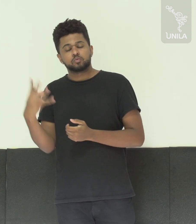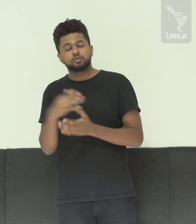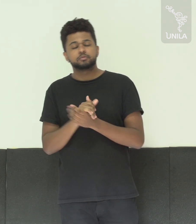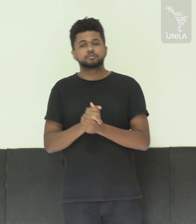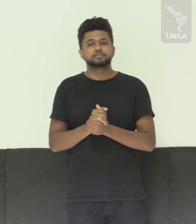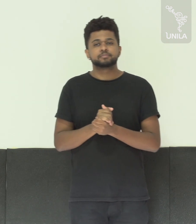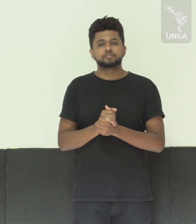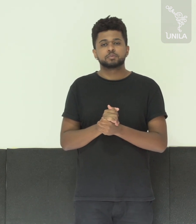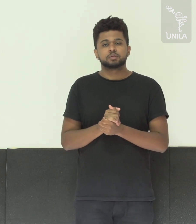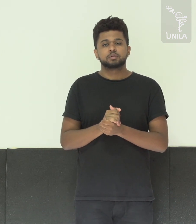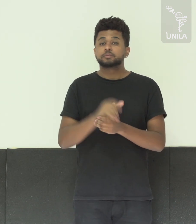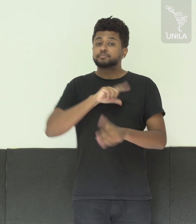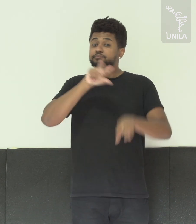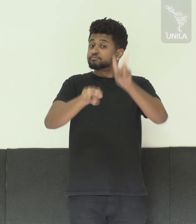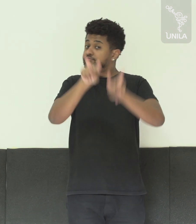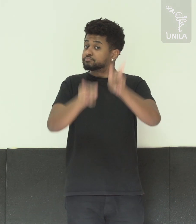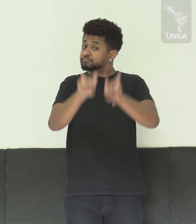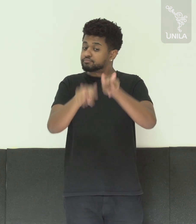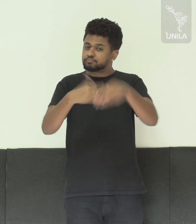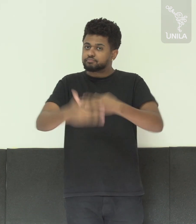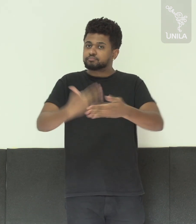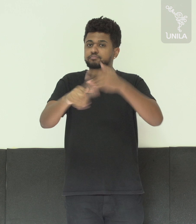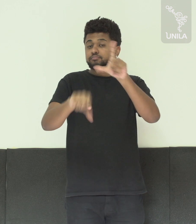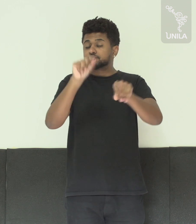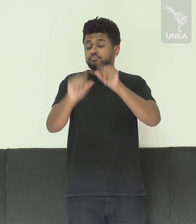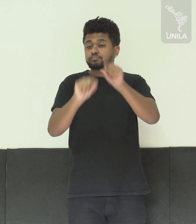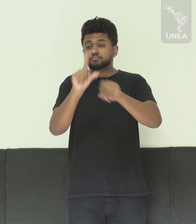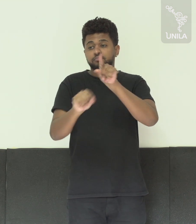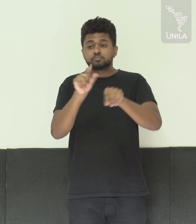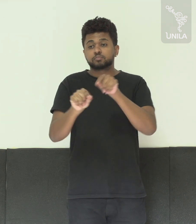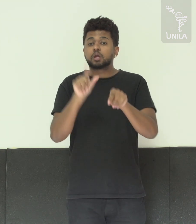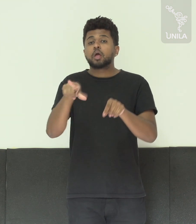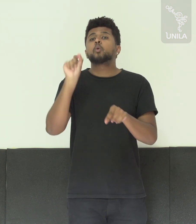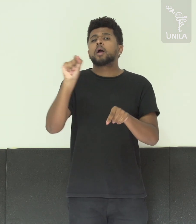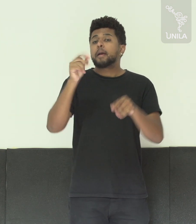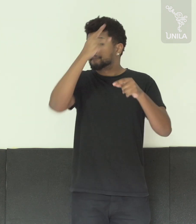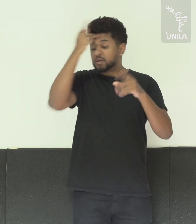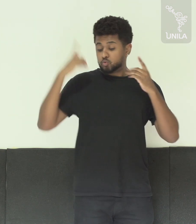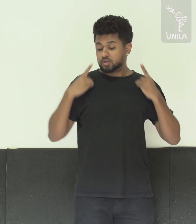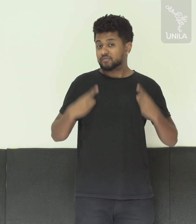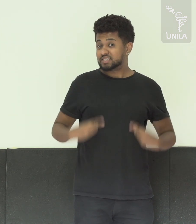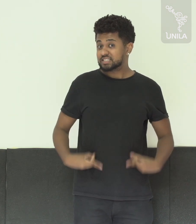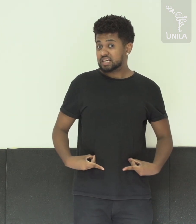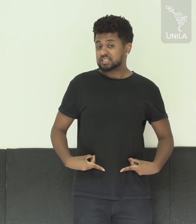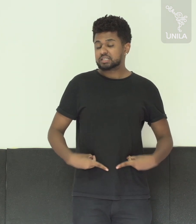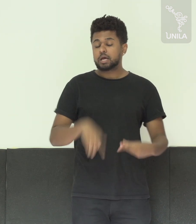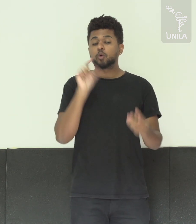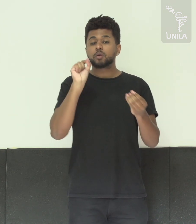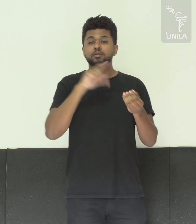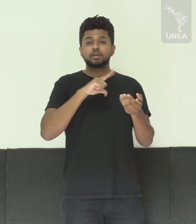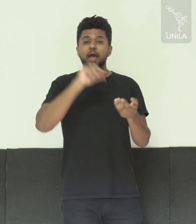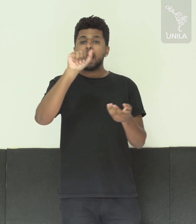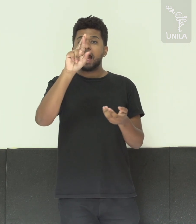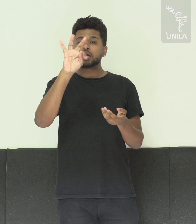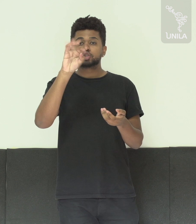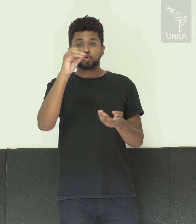7.3.8.4 Para efeito de análise do presente processo seletivo, considera-se pessoa com deficiência o descrito no artigo 4º